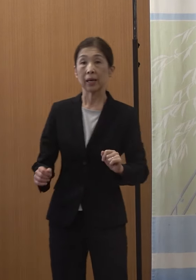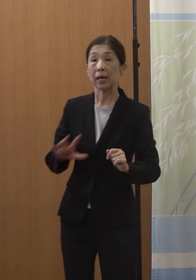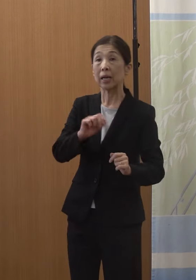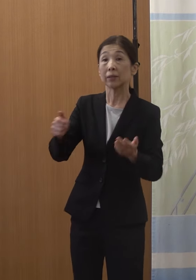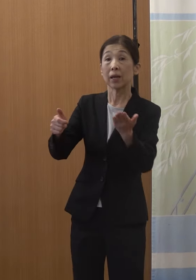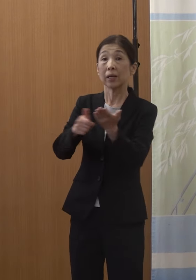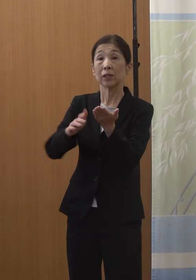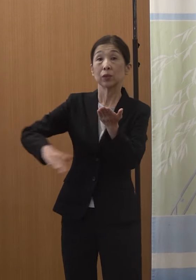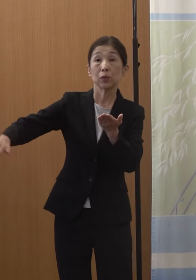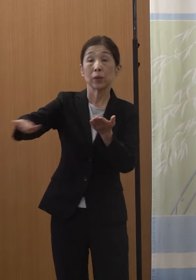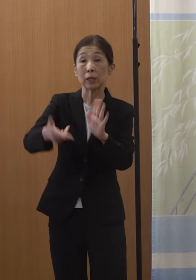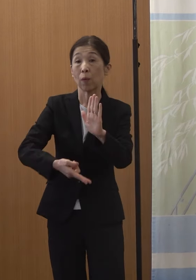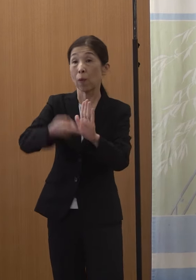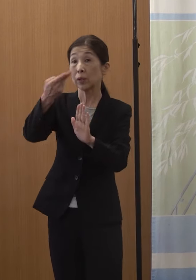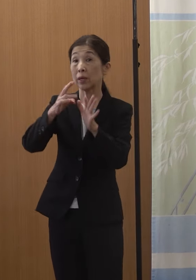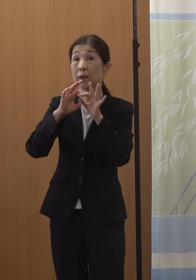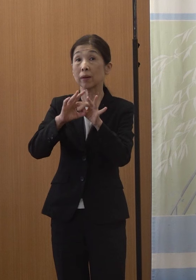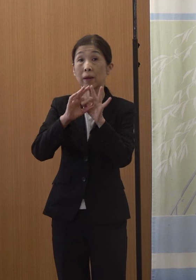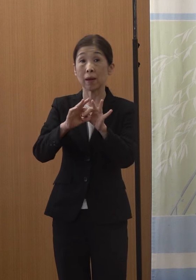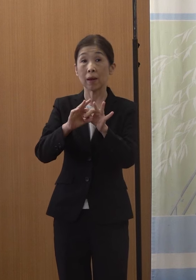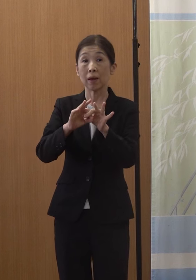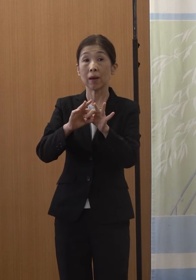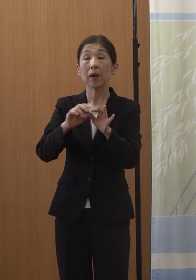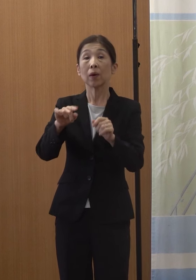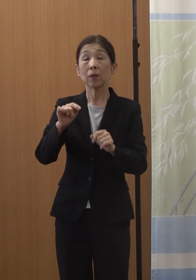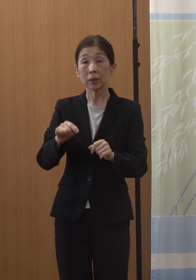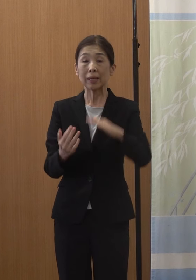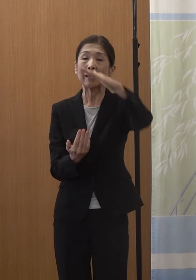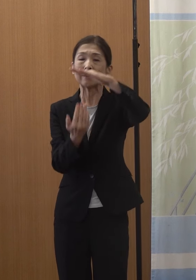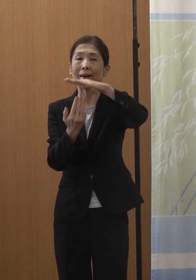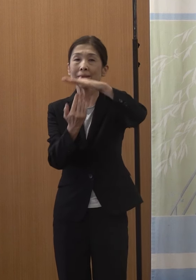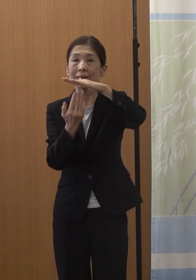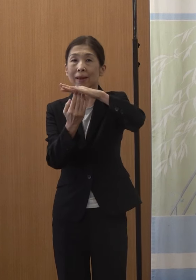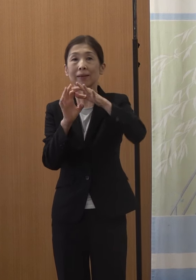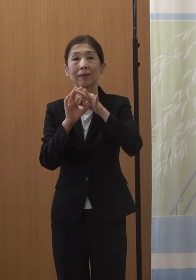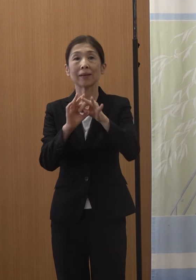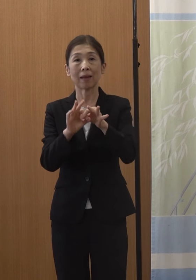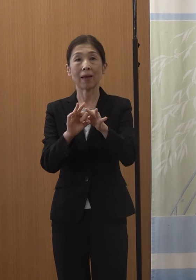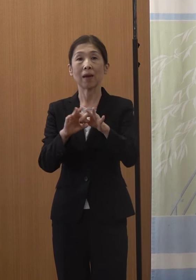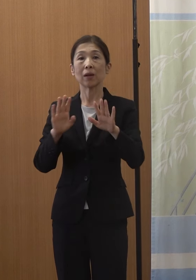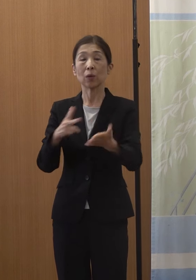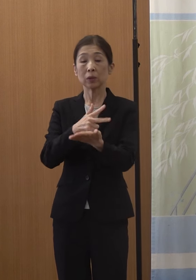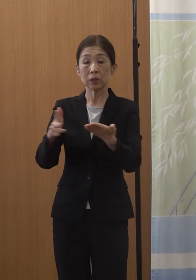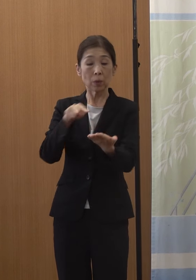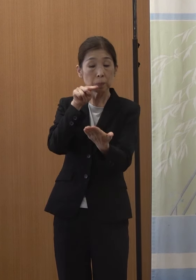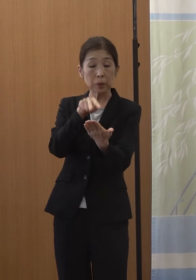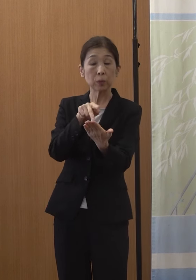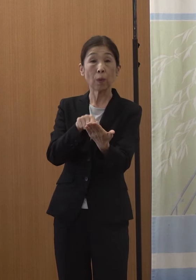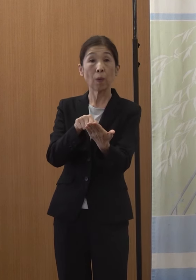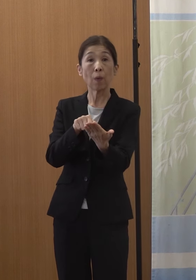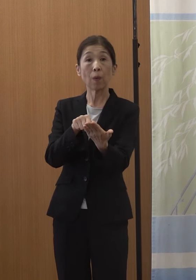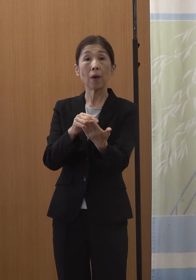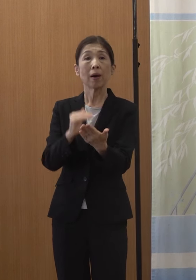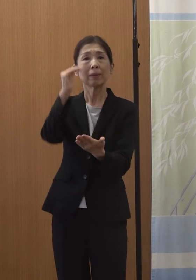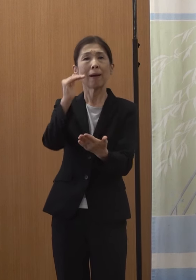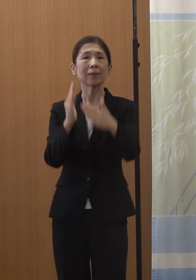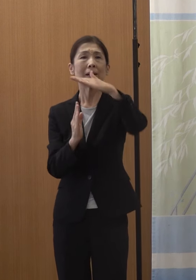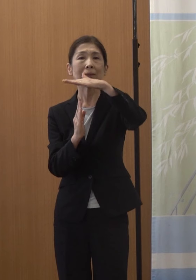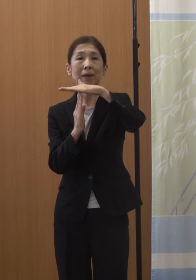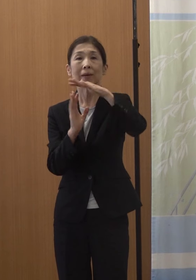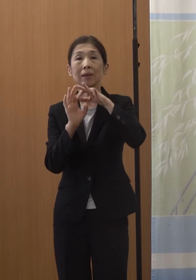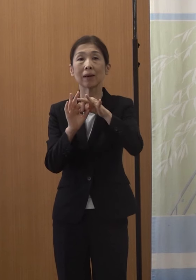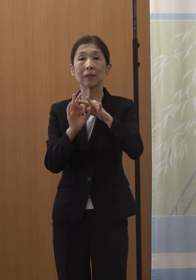駅周辺エリアですけれども、まあ、ここはその高さ制限に関して、まあ、あの今日出た資料では、あのそこの高さ制限に関